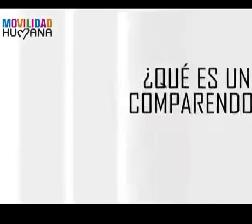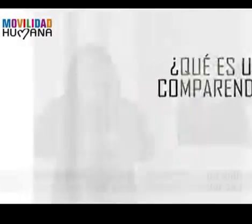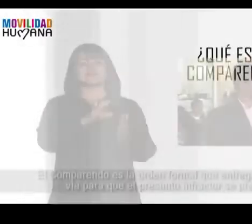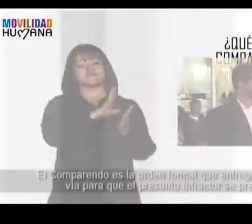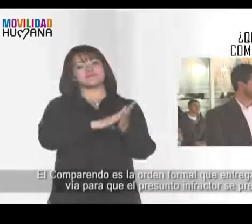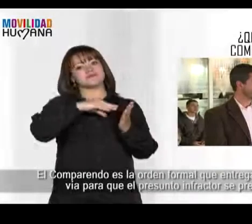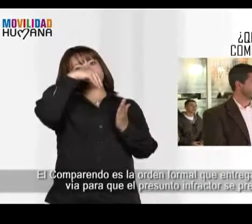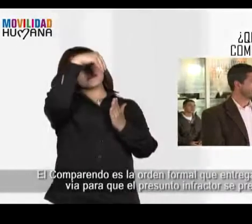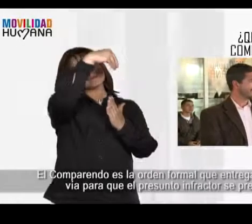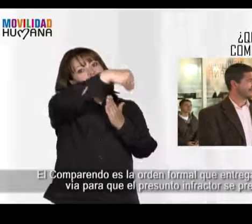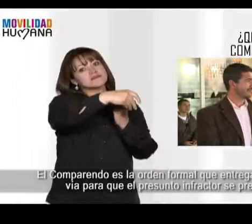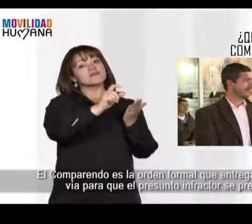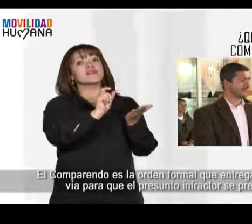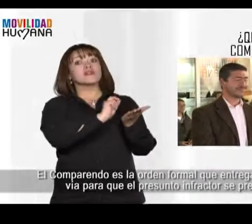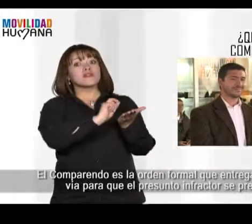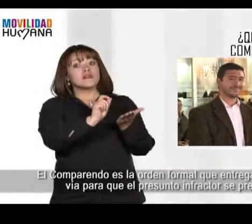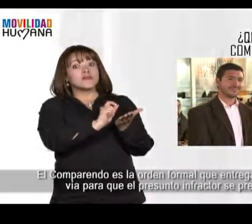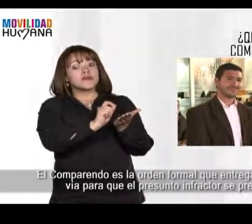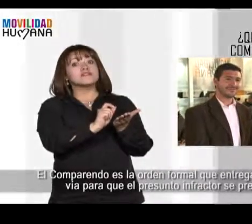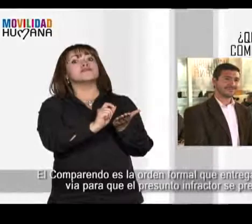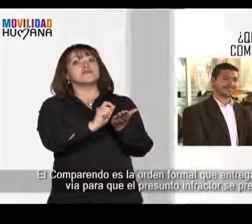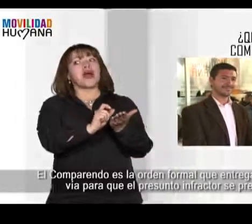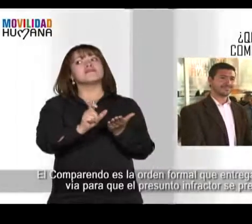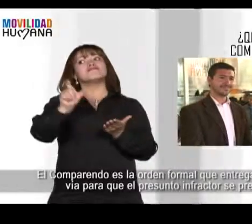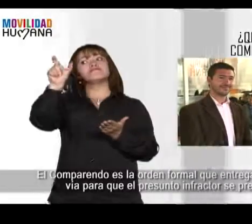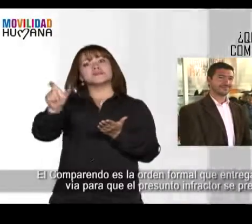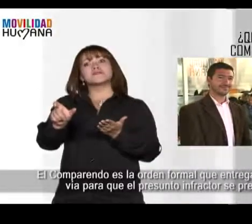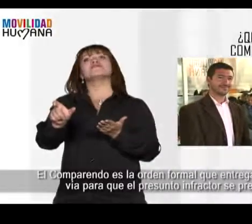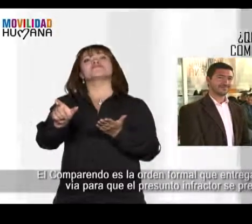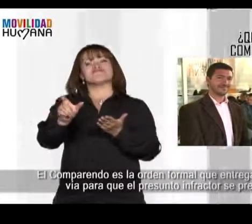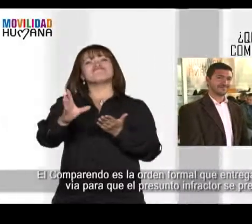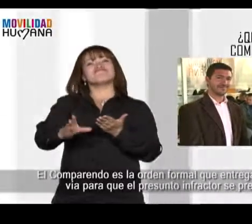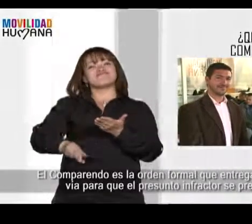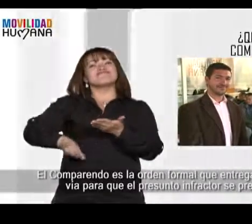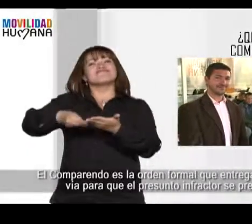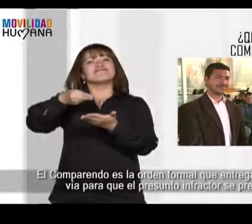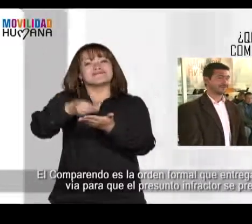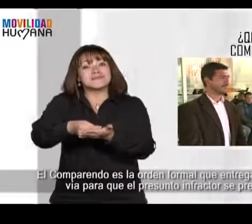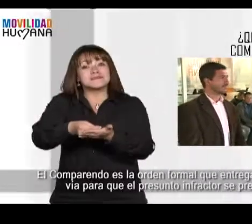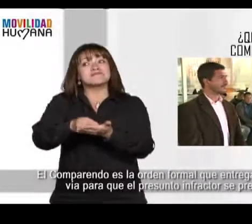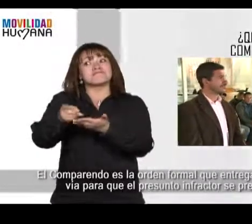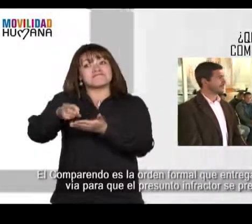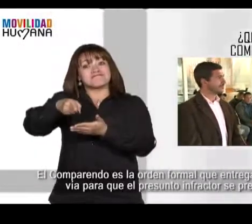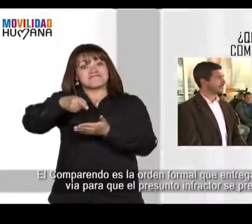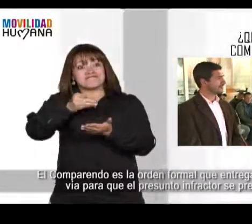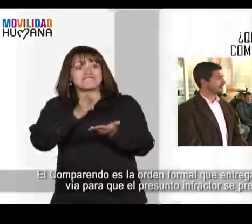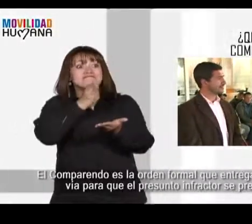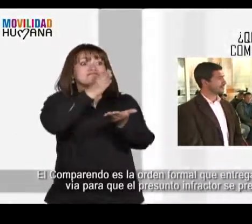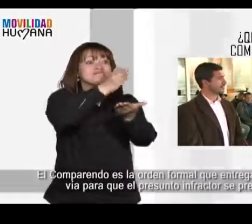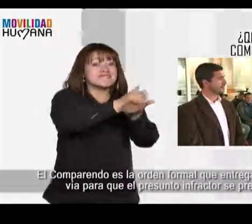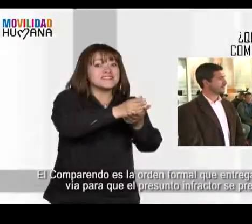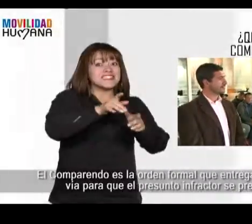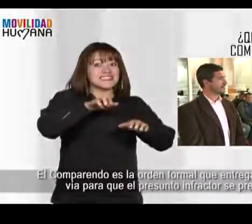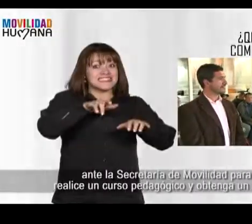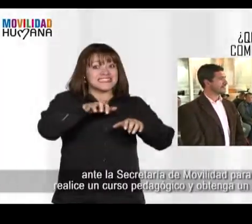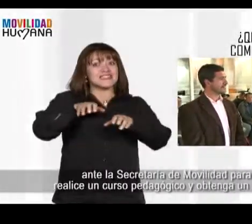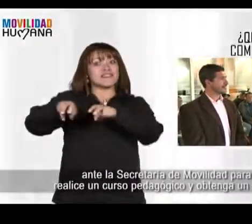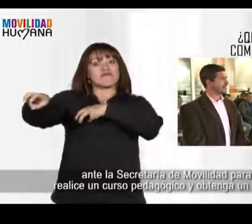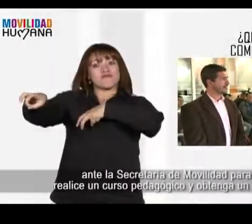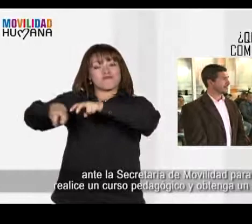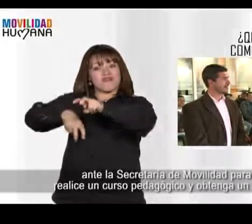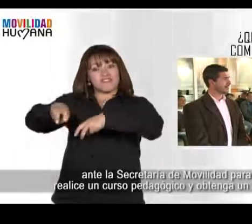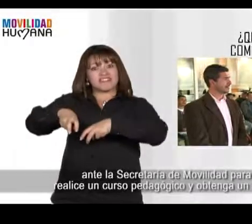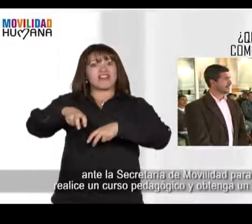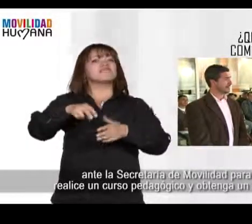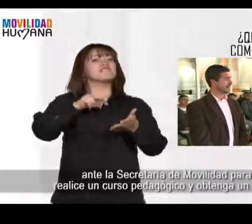El comparendo es la orden formal que entrega el agente en vía para que el presunto infractor se presente ante